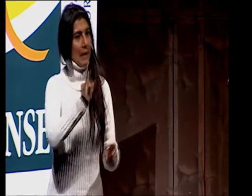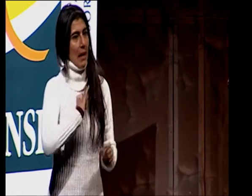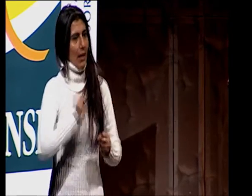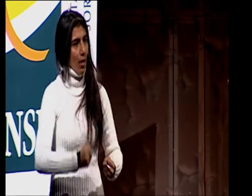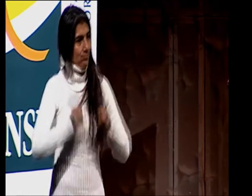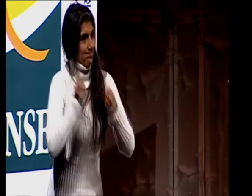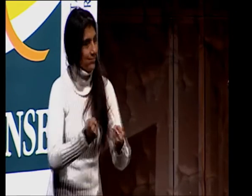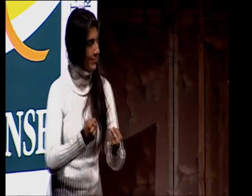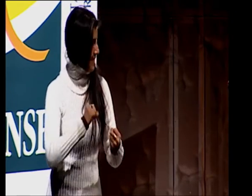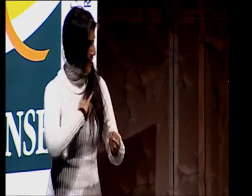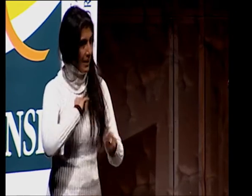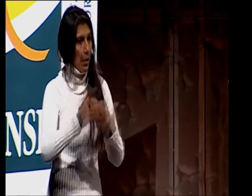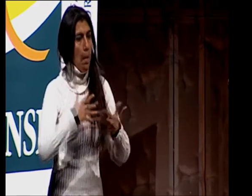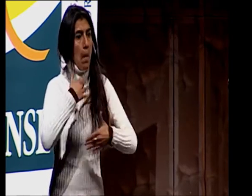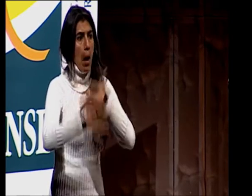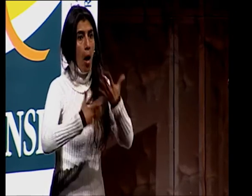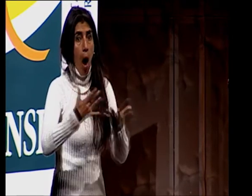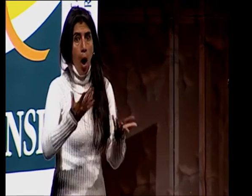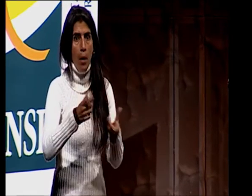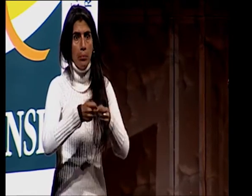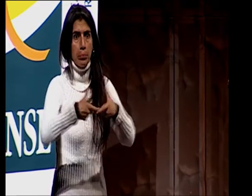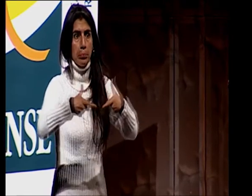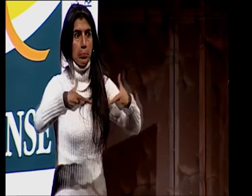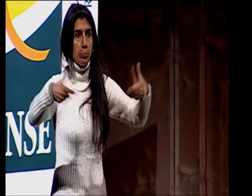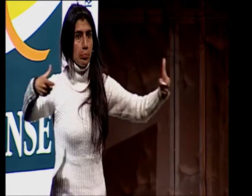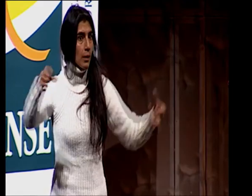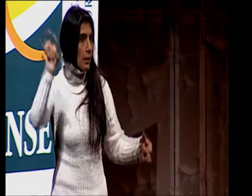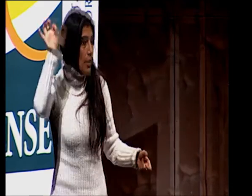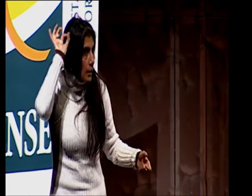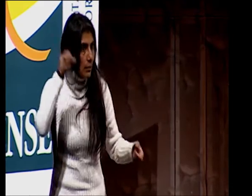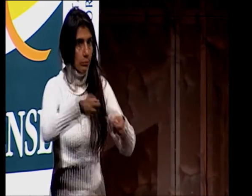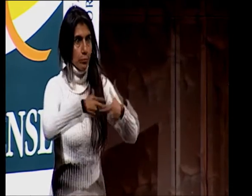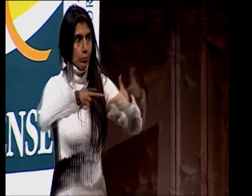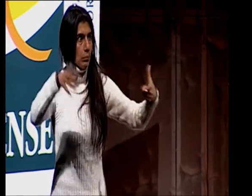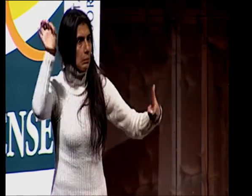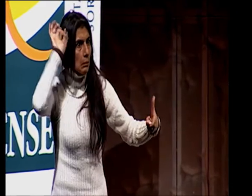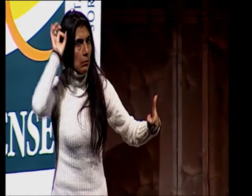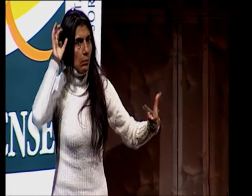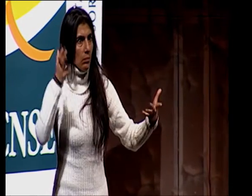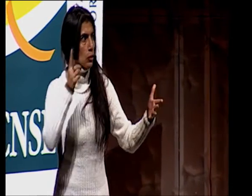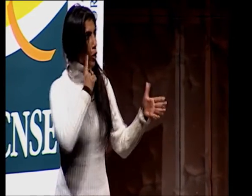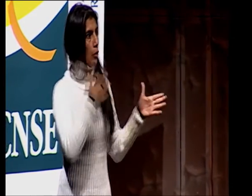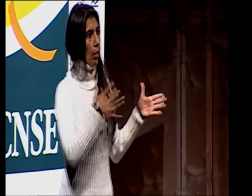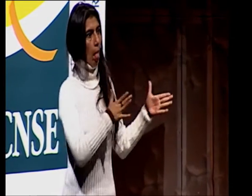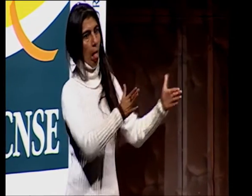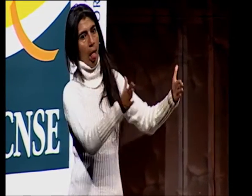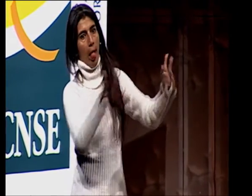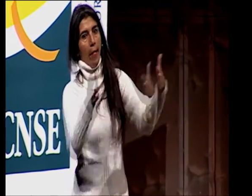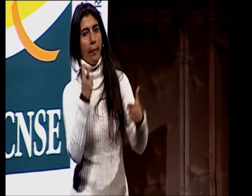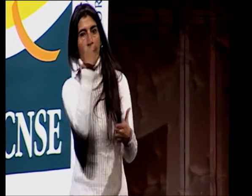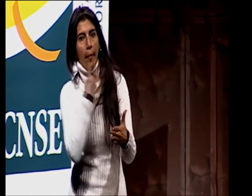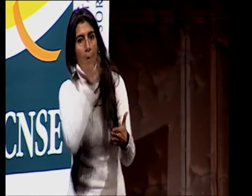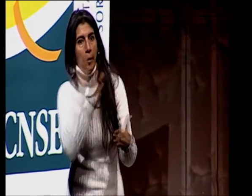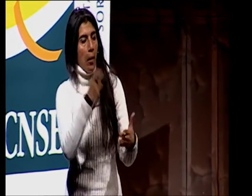digo ahora se está explicando y se está reivindicando acerca del tema de la identidad y cada vez se están implantando más a las personas